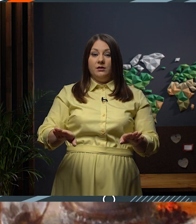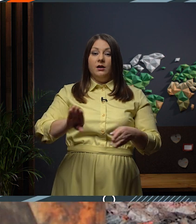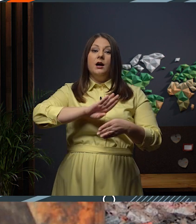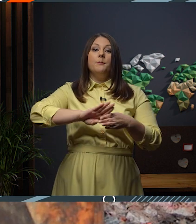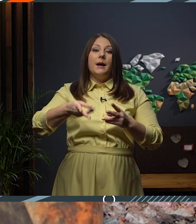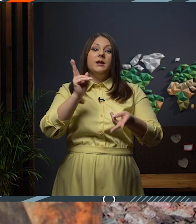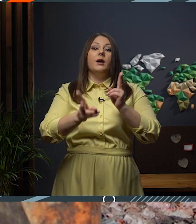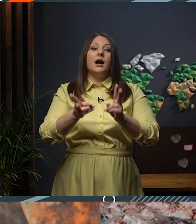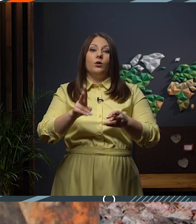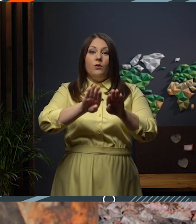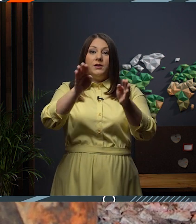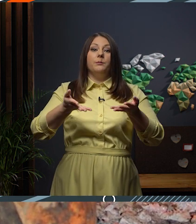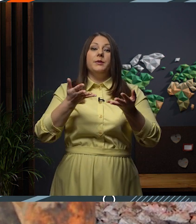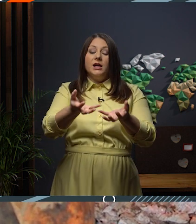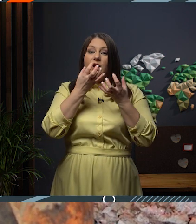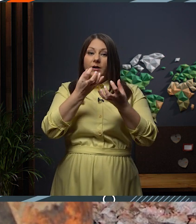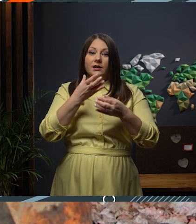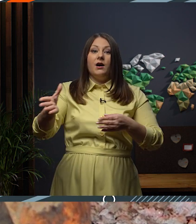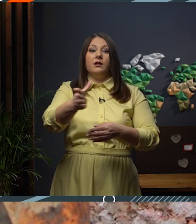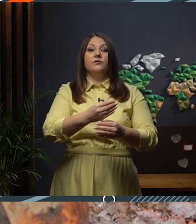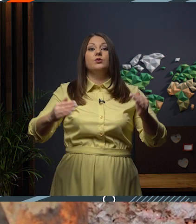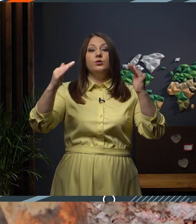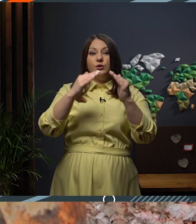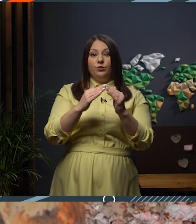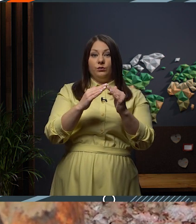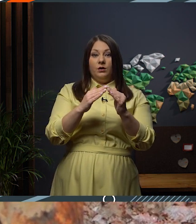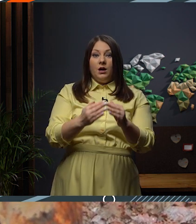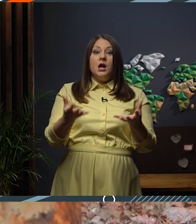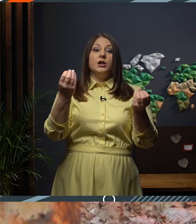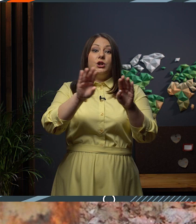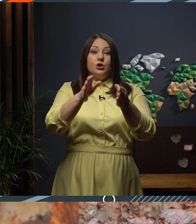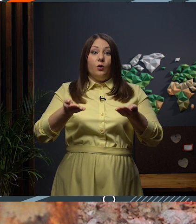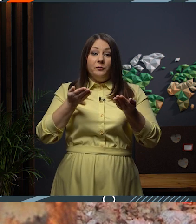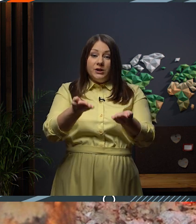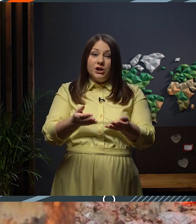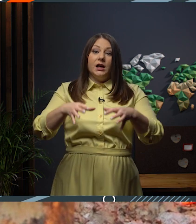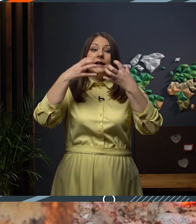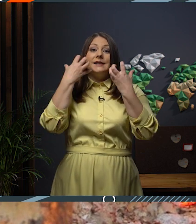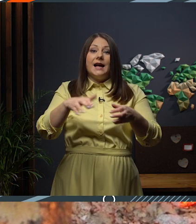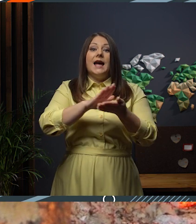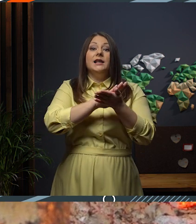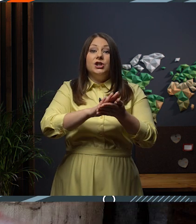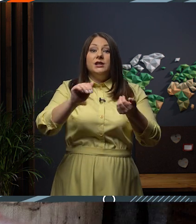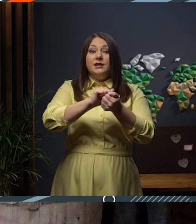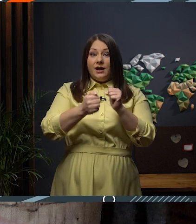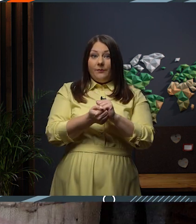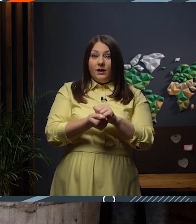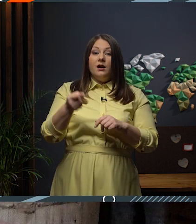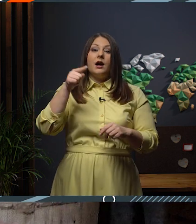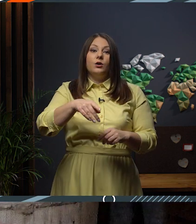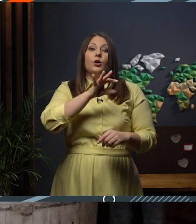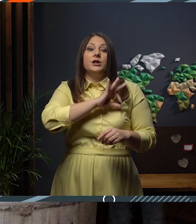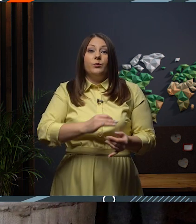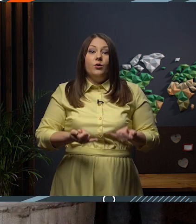обжечься. Помимо готовки, печь обогревала всю избу. Еще в печи раскаляли чистые